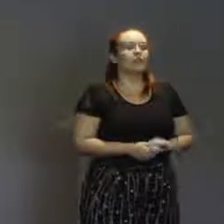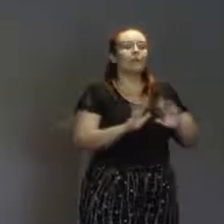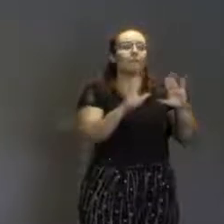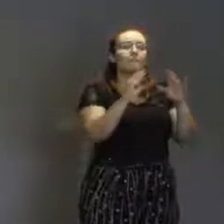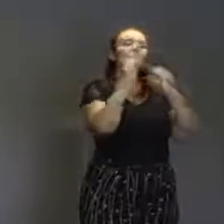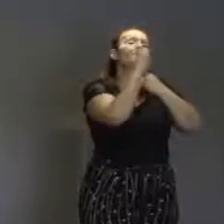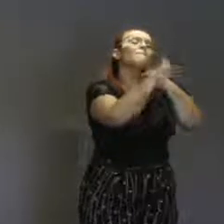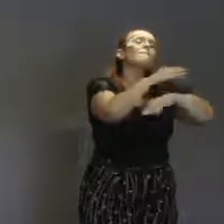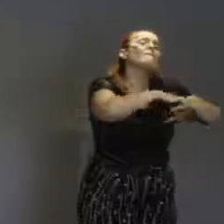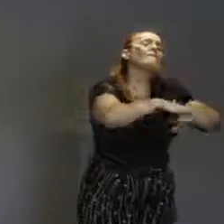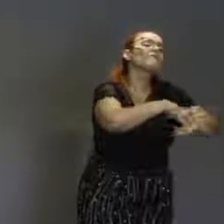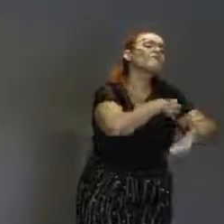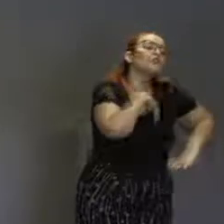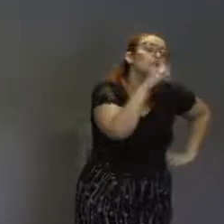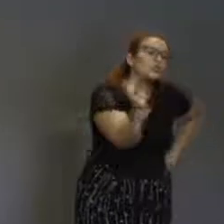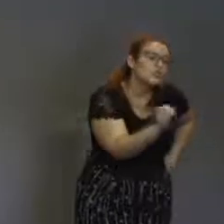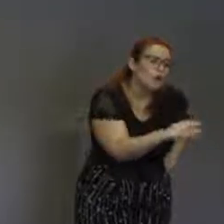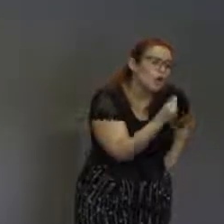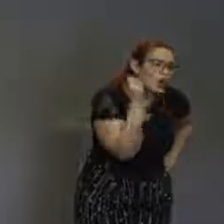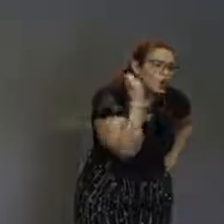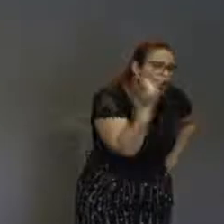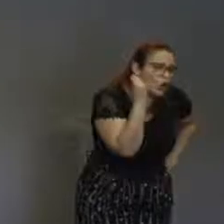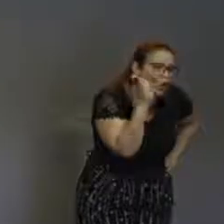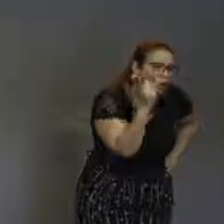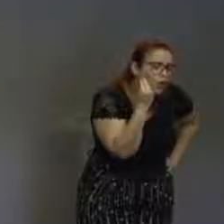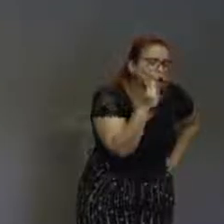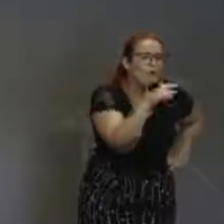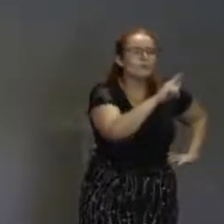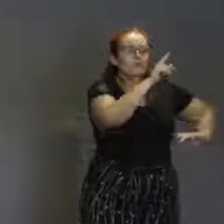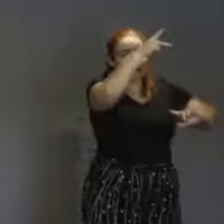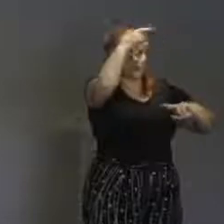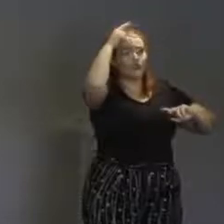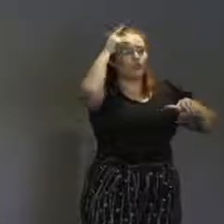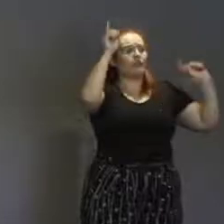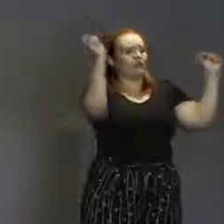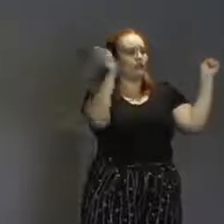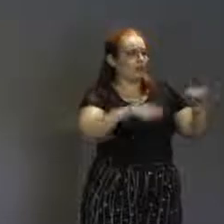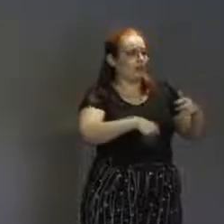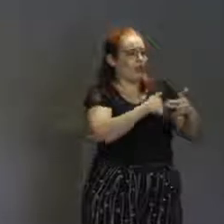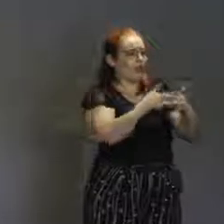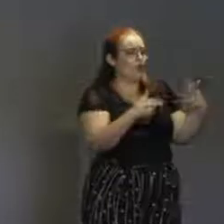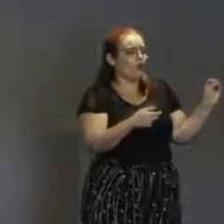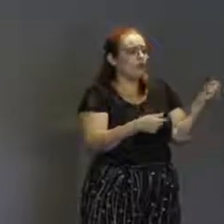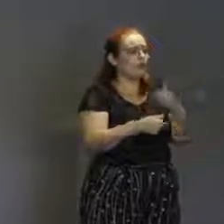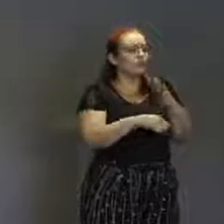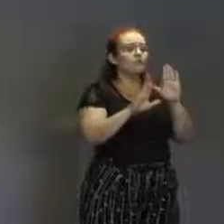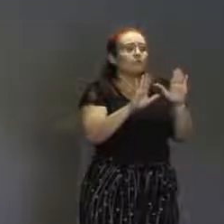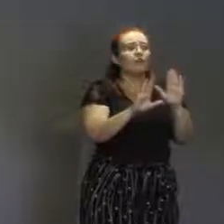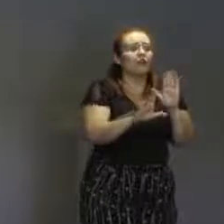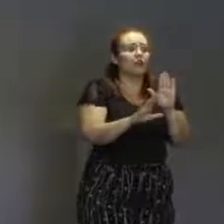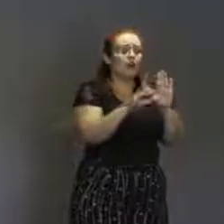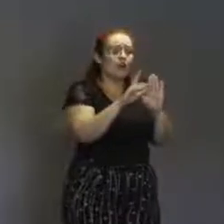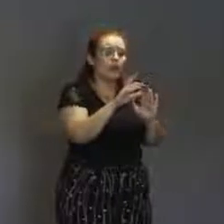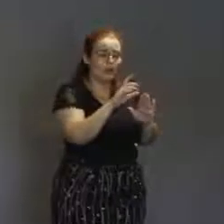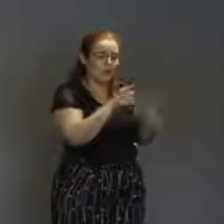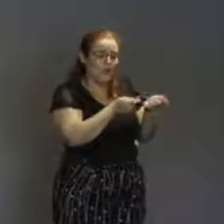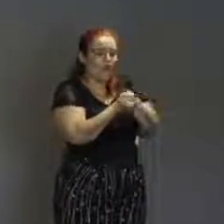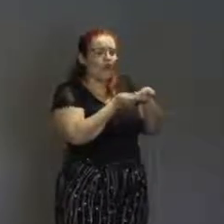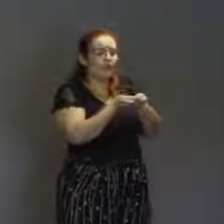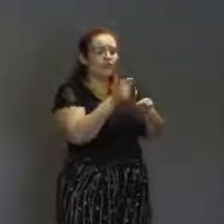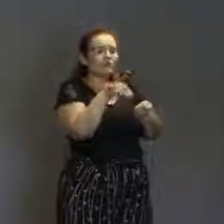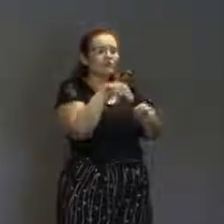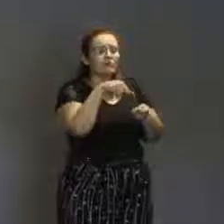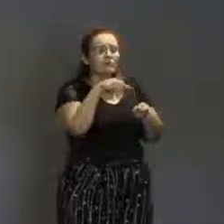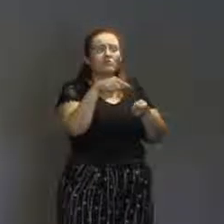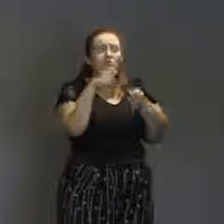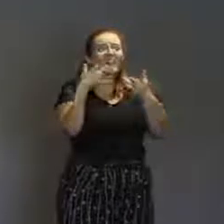faz o novo? Como é que uma prefeitura consegue fazer uma coisa nova se o órgão de controle só aceita aquilo que já foi feito e testado por vários?